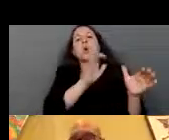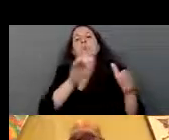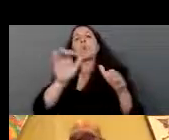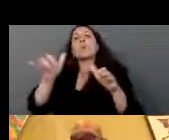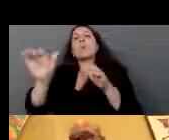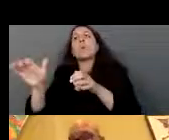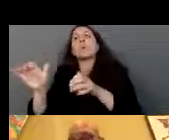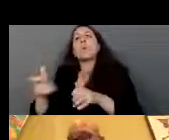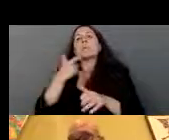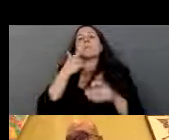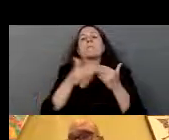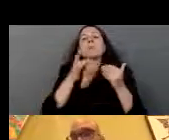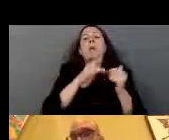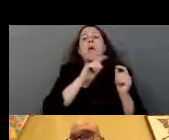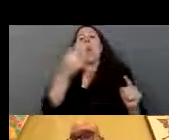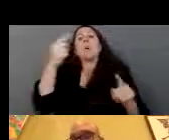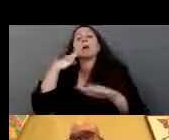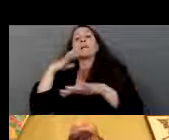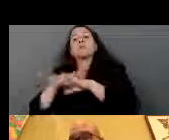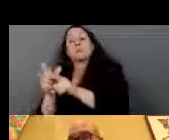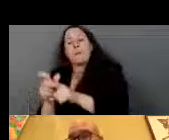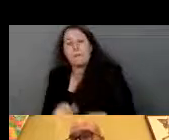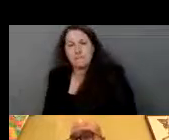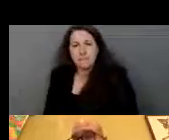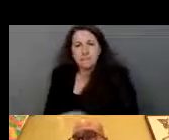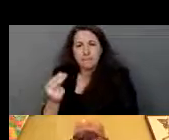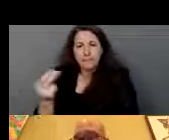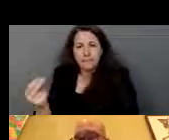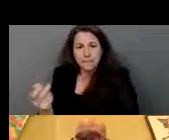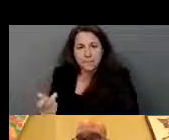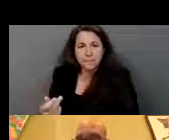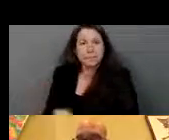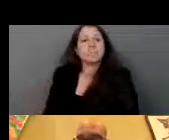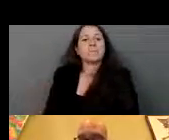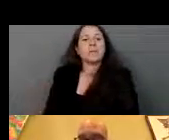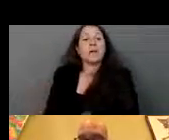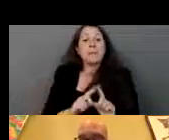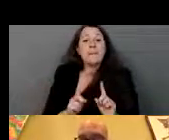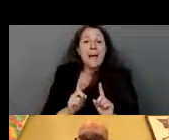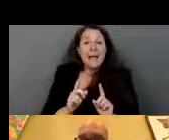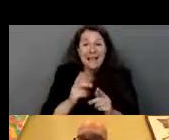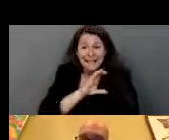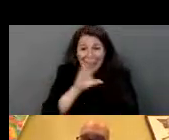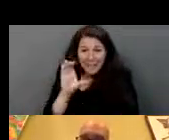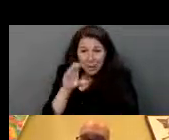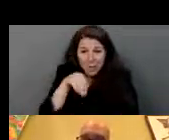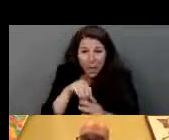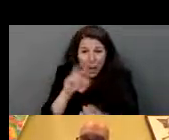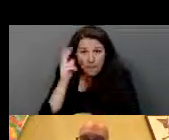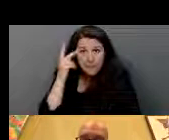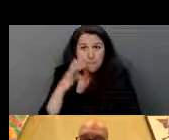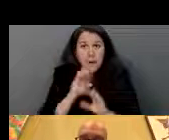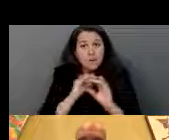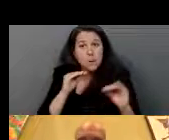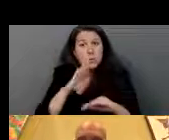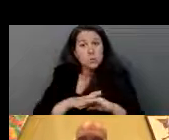vulnérables. Juste en passant, le Canada ne mentionne pas les personnes handicapées dans sa politique d'adaptation climatique. Donc, je vais terminer sur